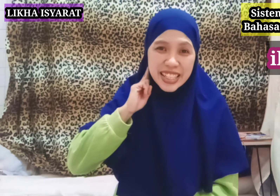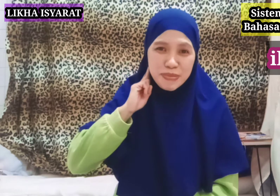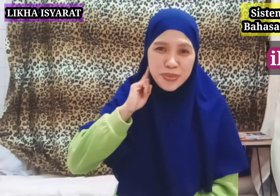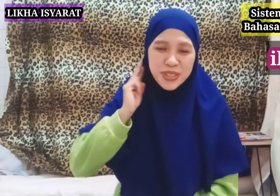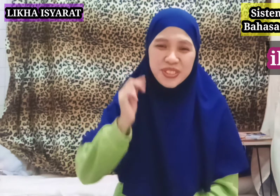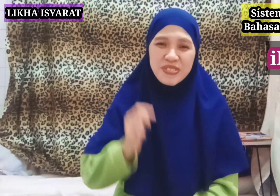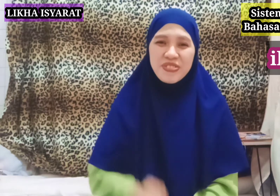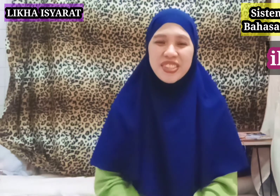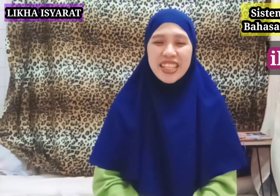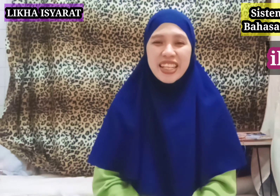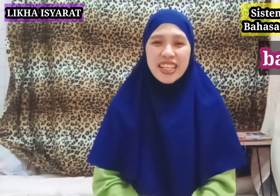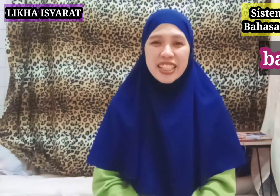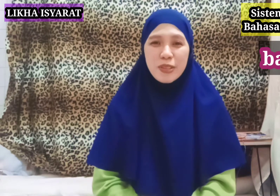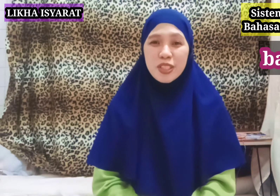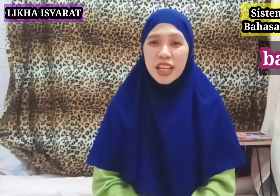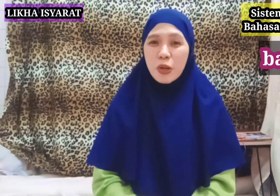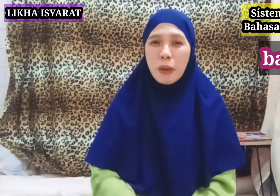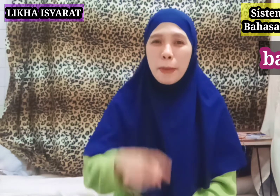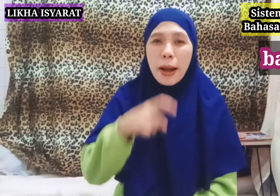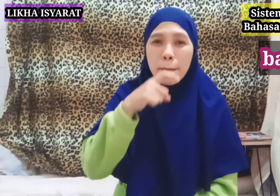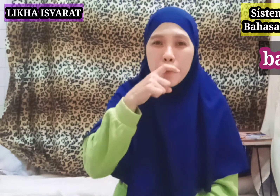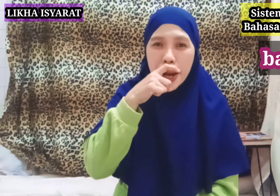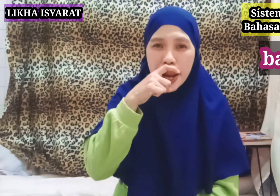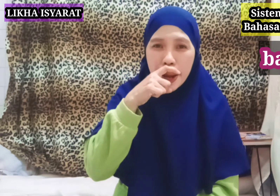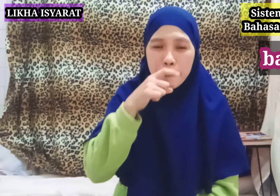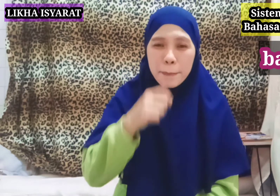Ibu. Terus kalau bapak, bapak.